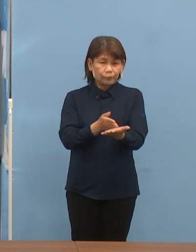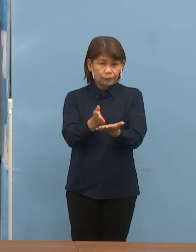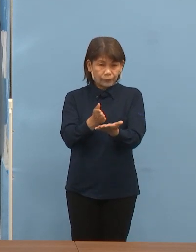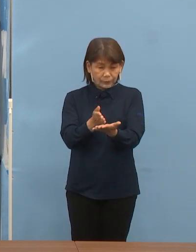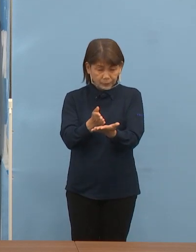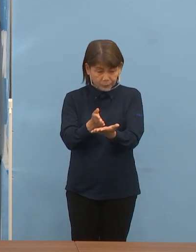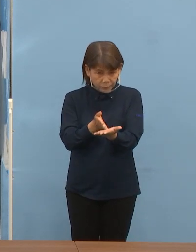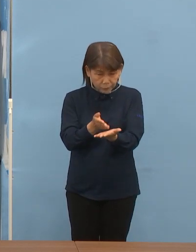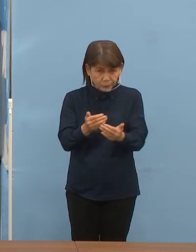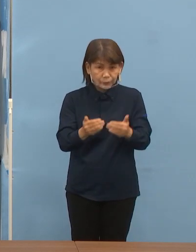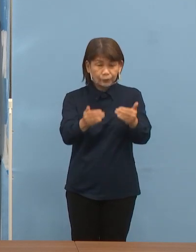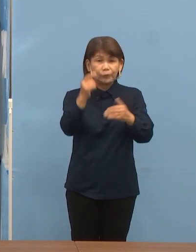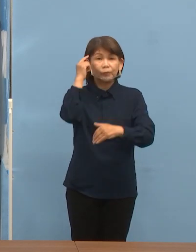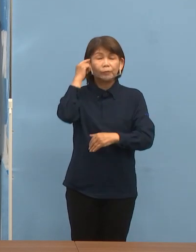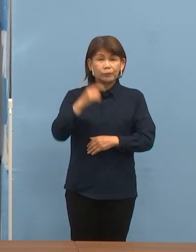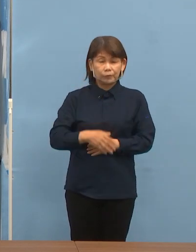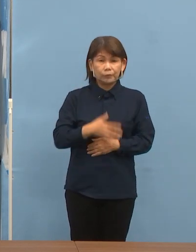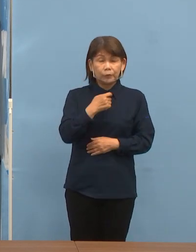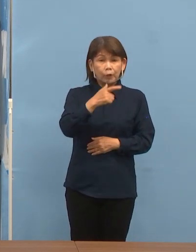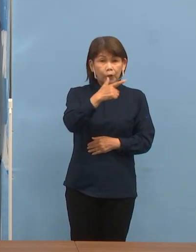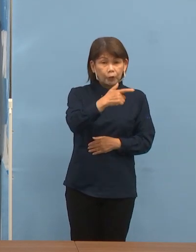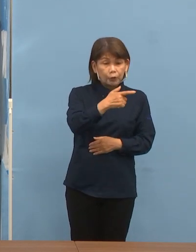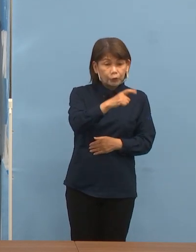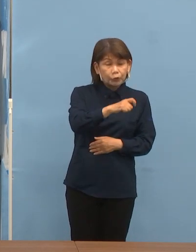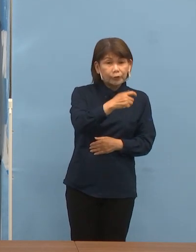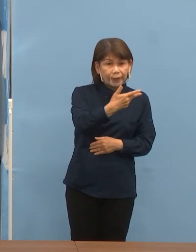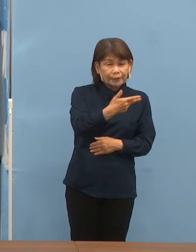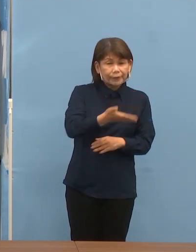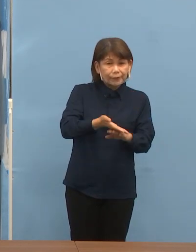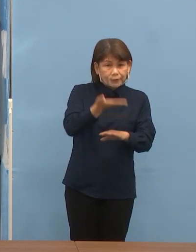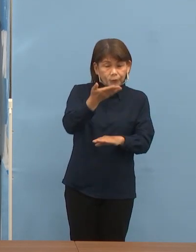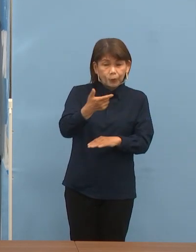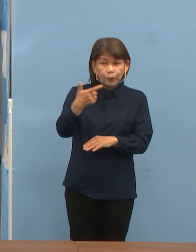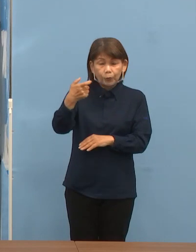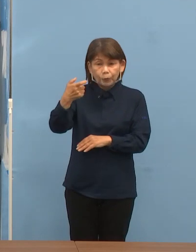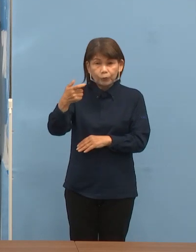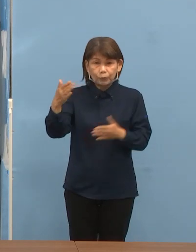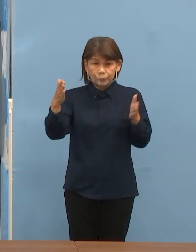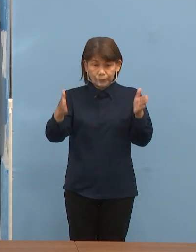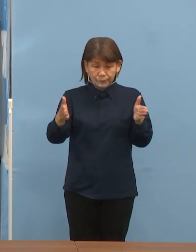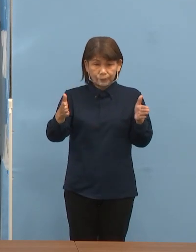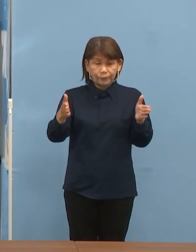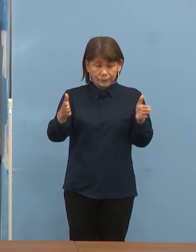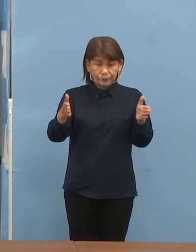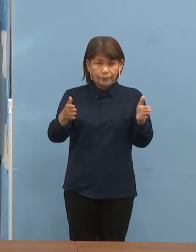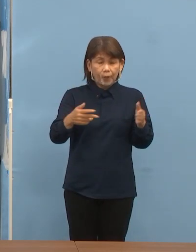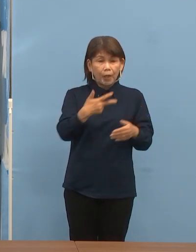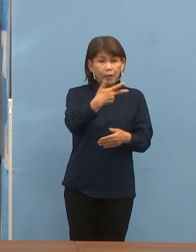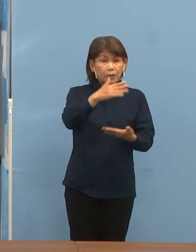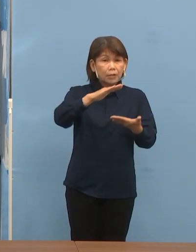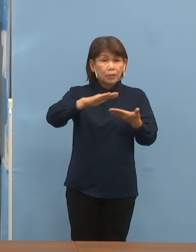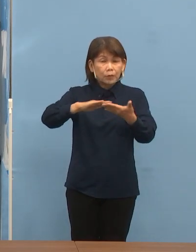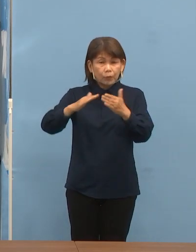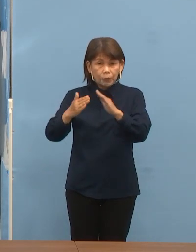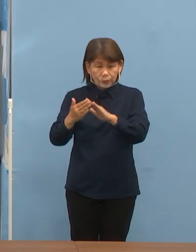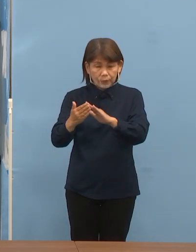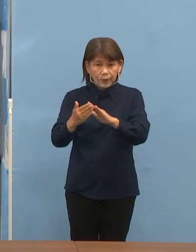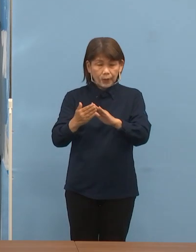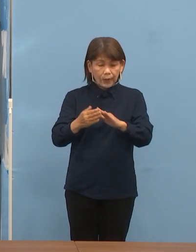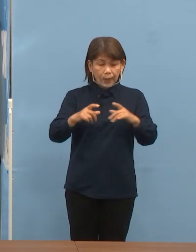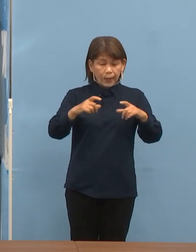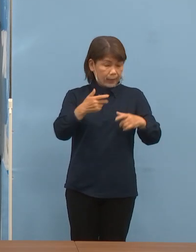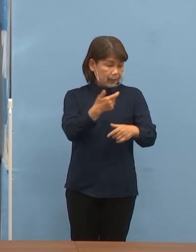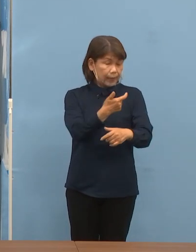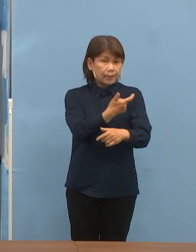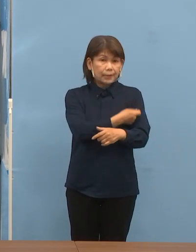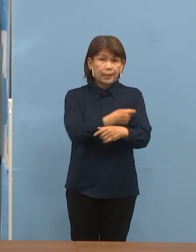。18歳以上60歳未満の方については、市町によってその接種券の発行の方法